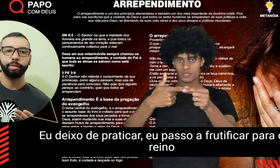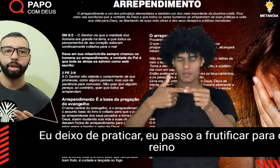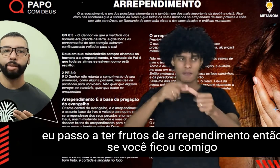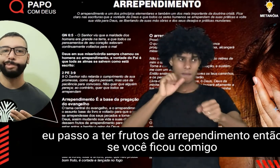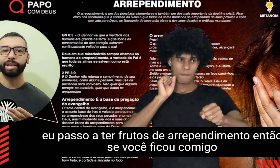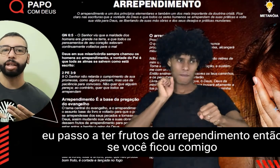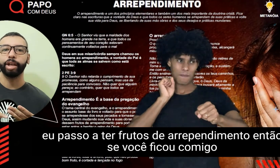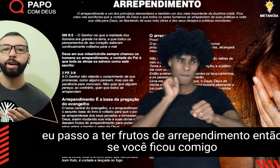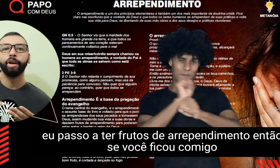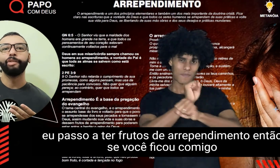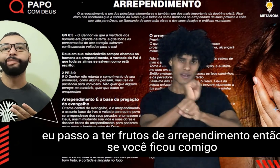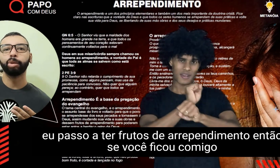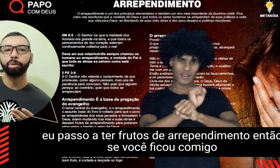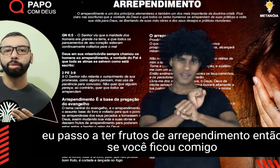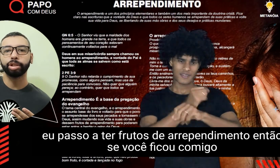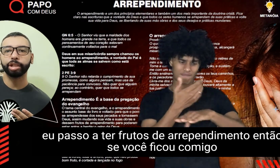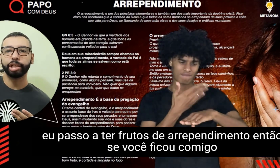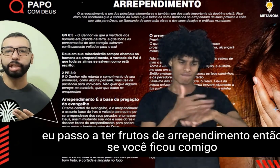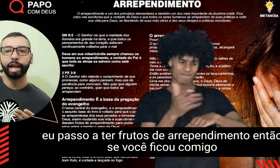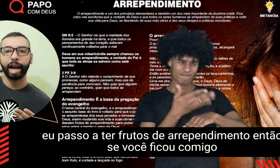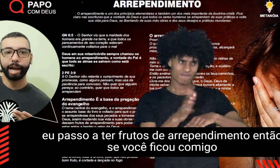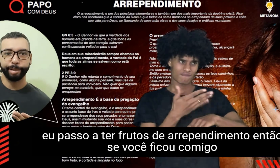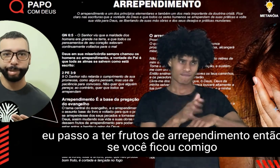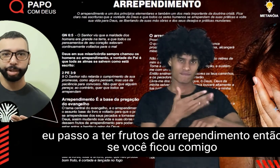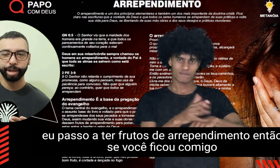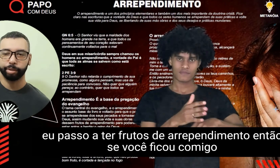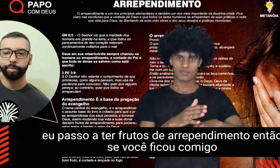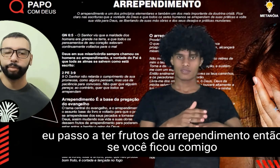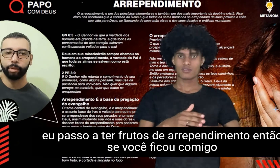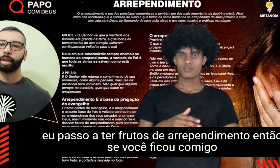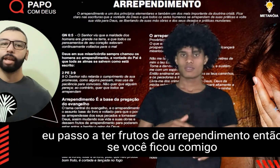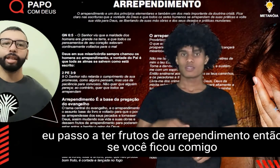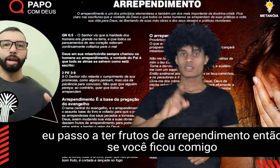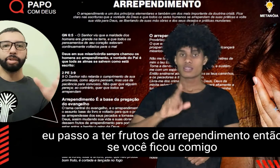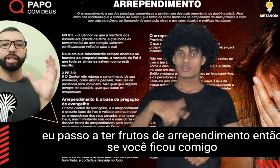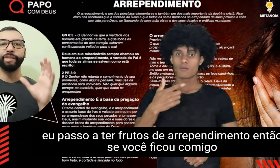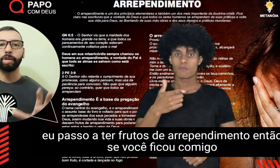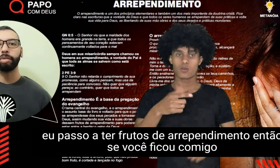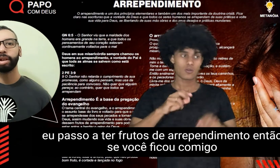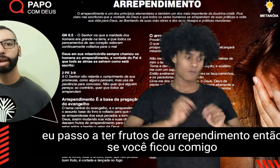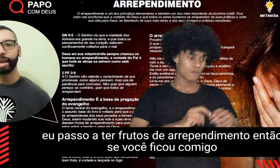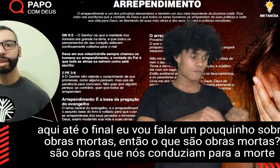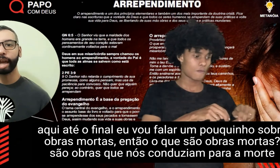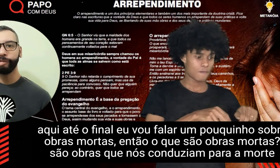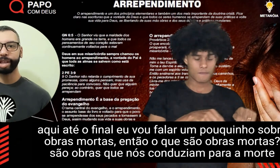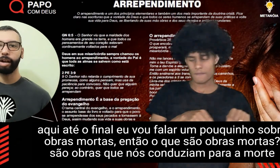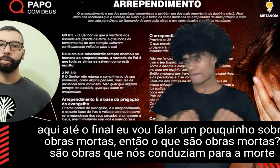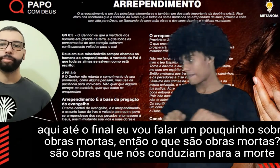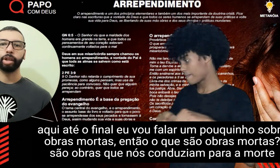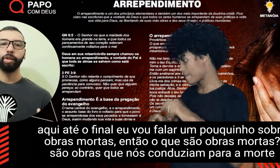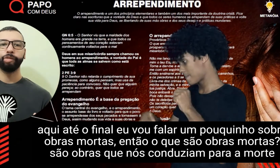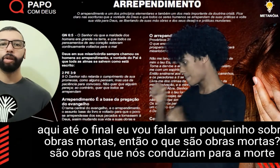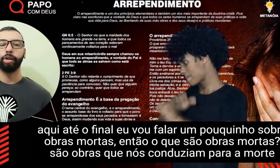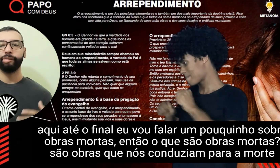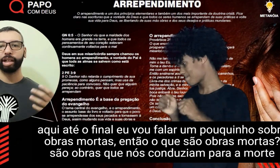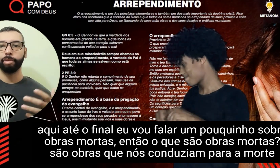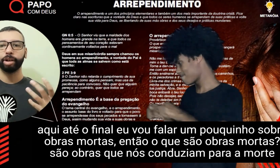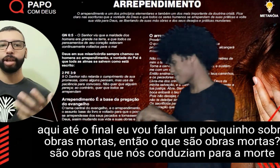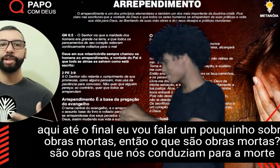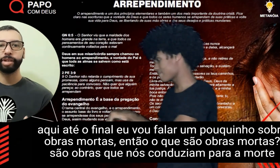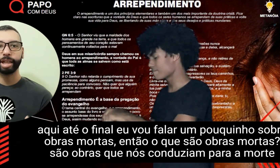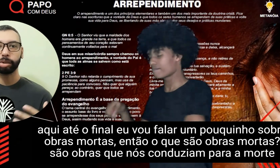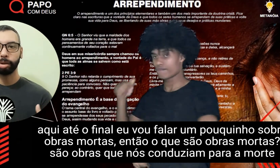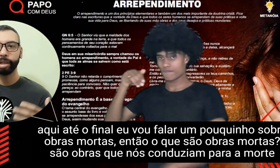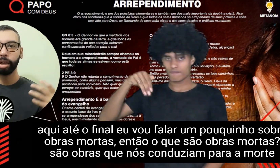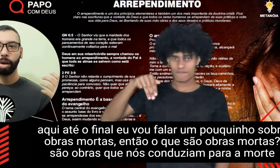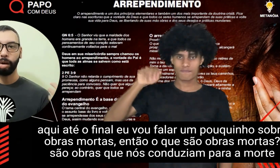para o reino. Eu passo a ter frutos de arrependimento. Então, se você ficou comigo aqui até o final, eu vou falar um